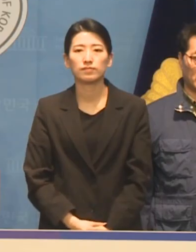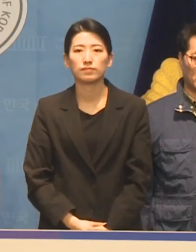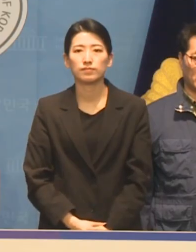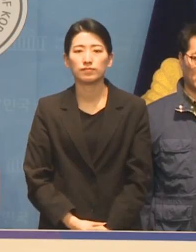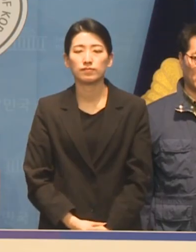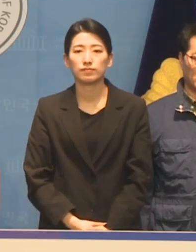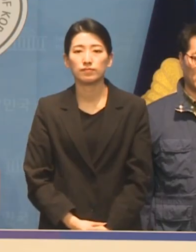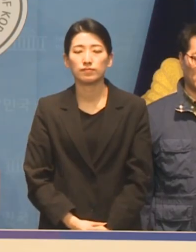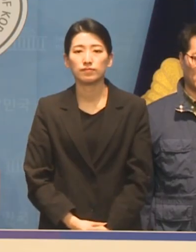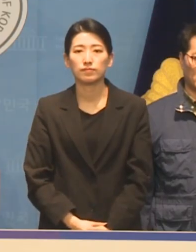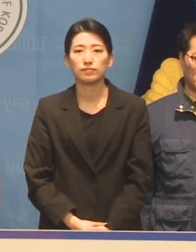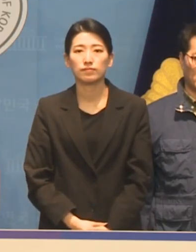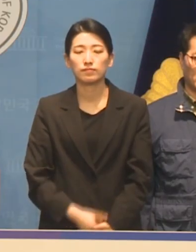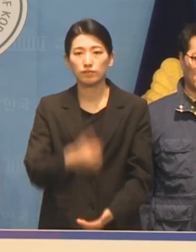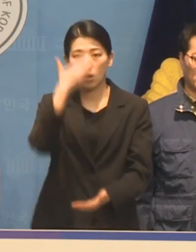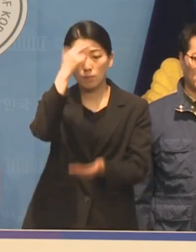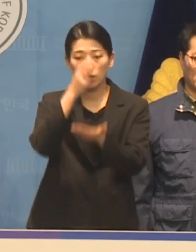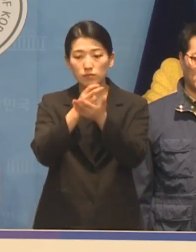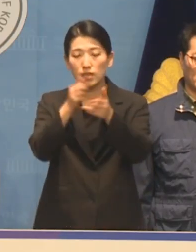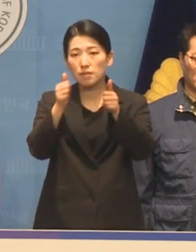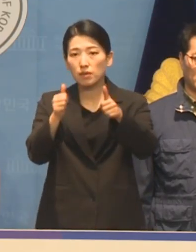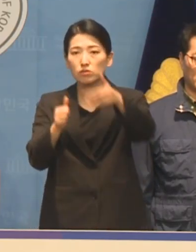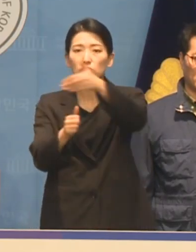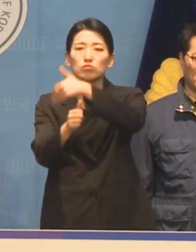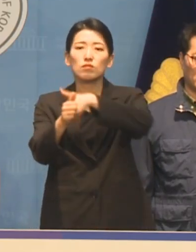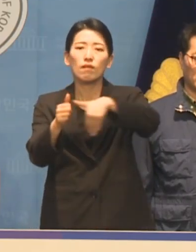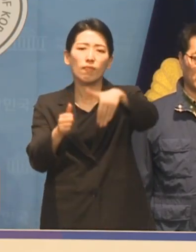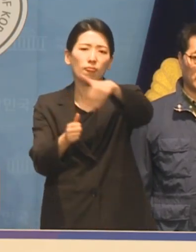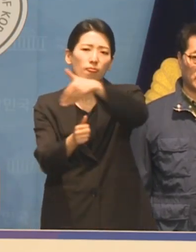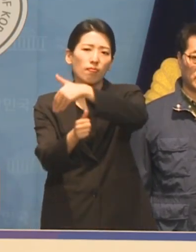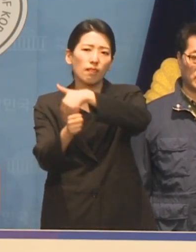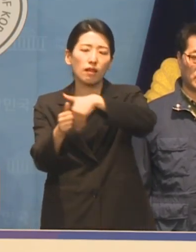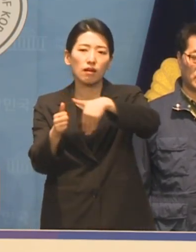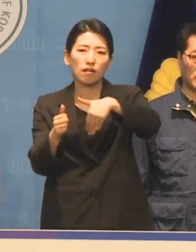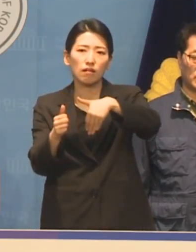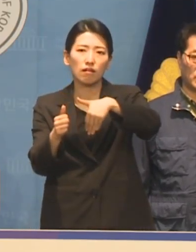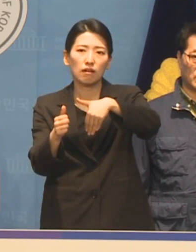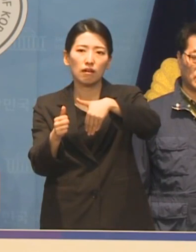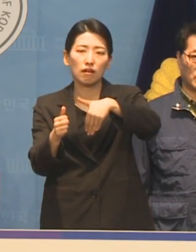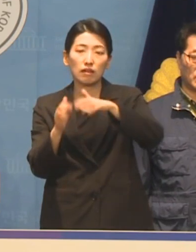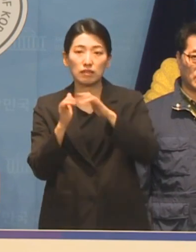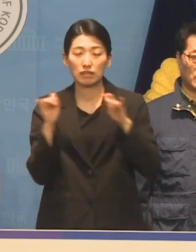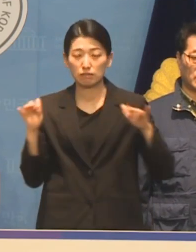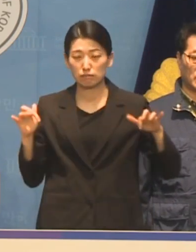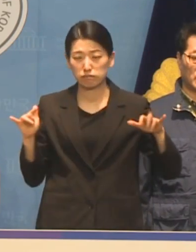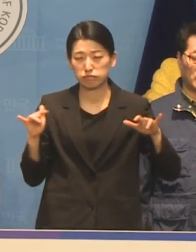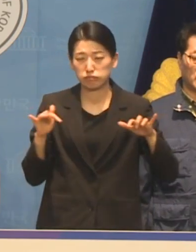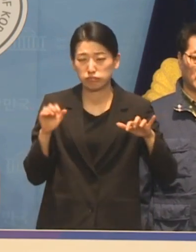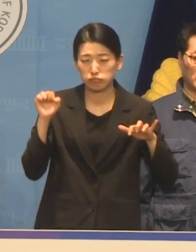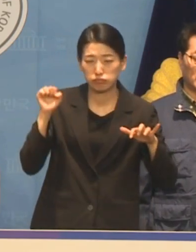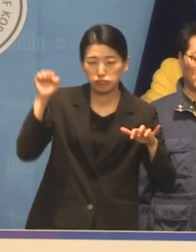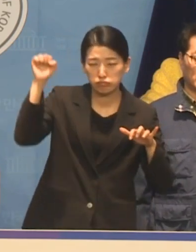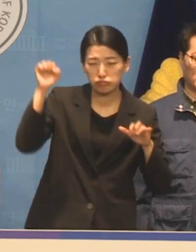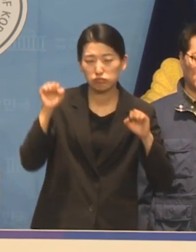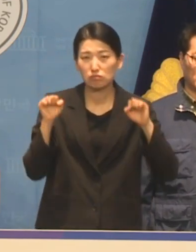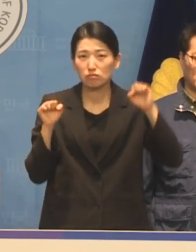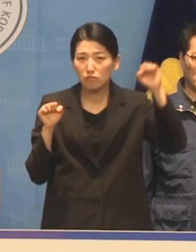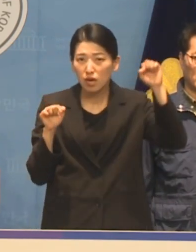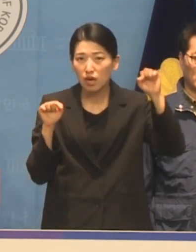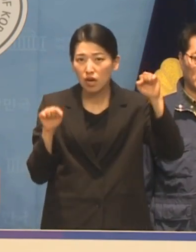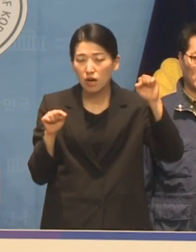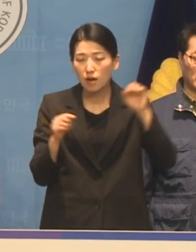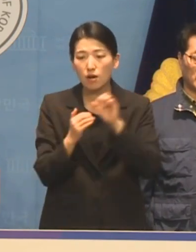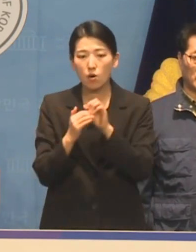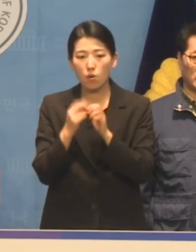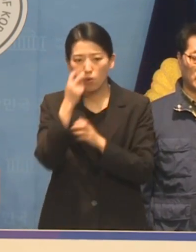지금 헌법재판소 인근, 안국역 인근에는 집회 시위를 통제하기 위해 경찰차가 상시